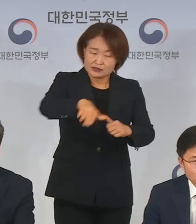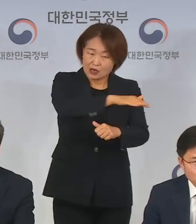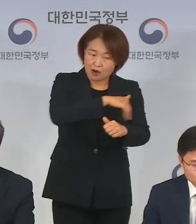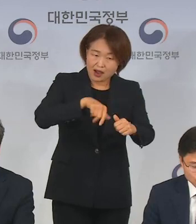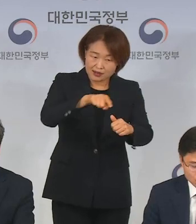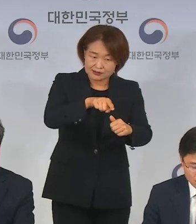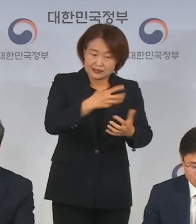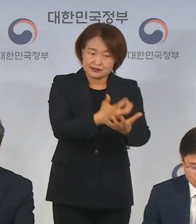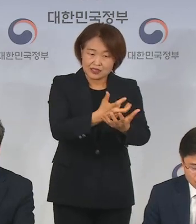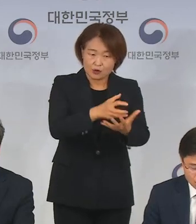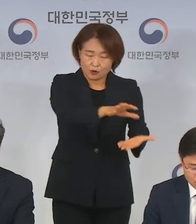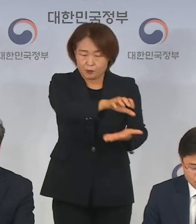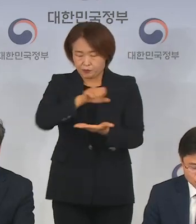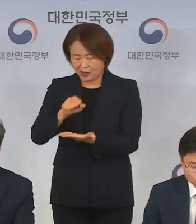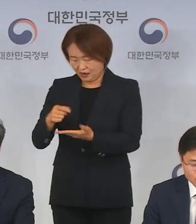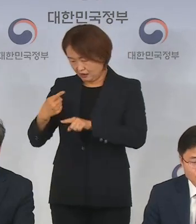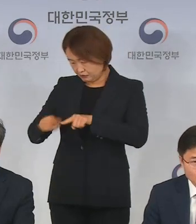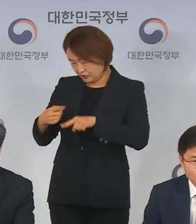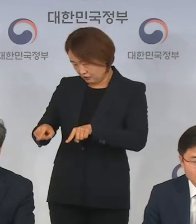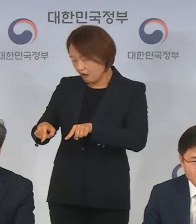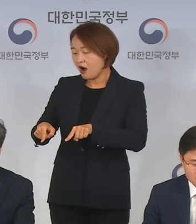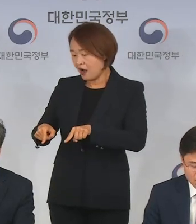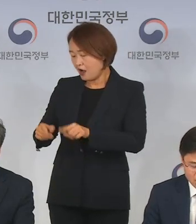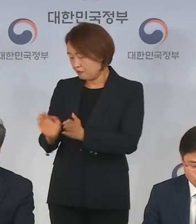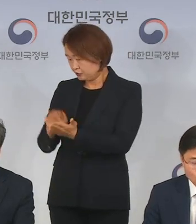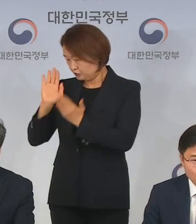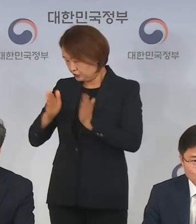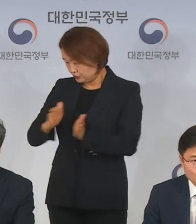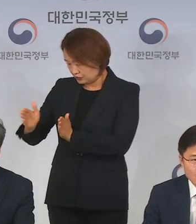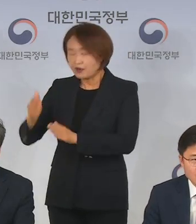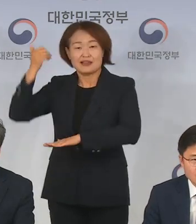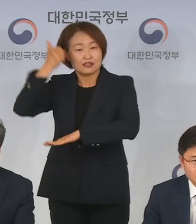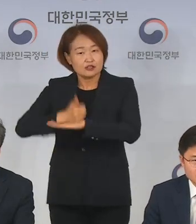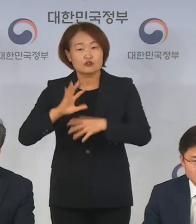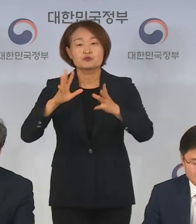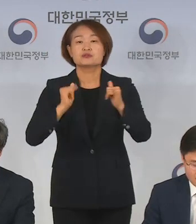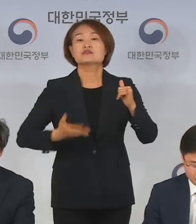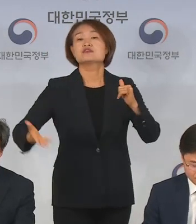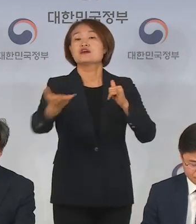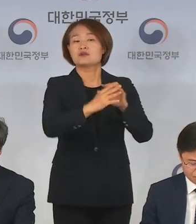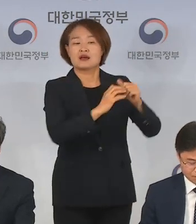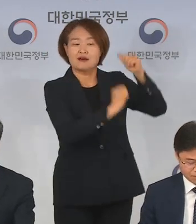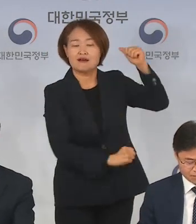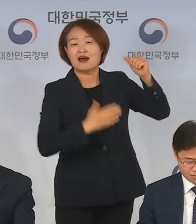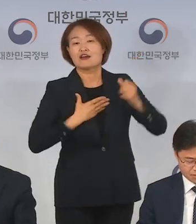확보한 자료들을 분석해서 국민 여러분께 보고할 예정입니다.